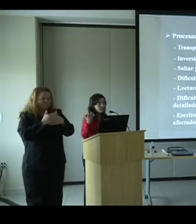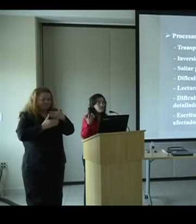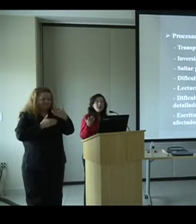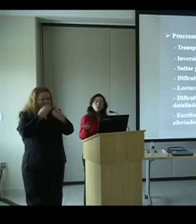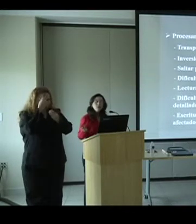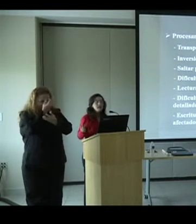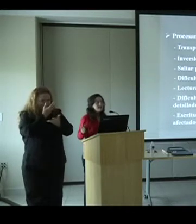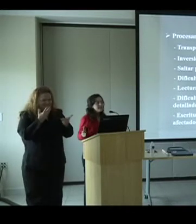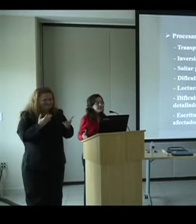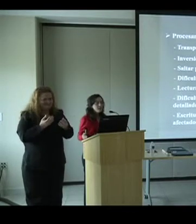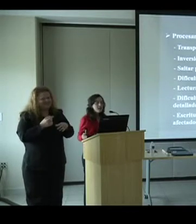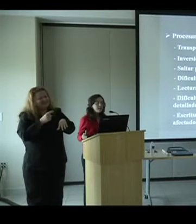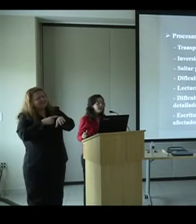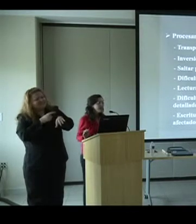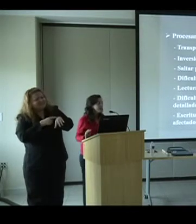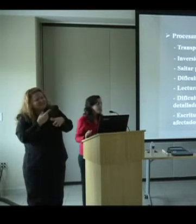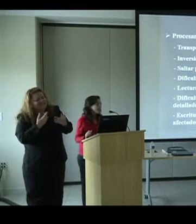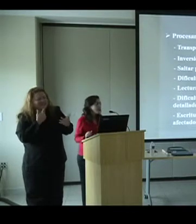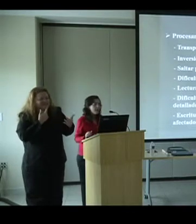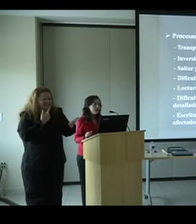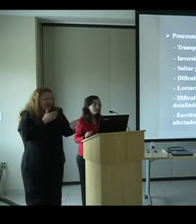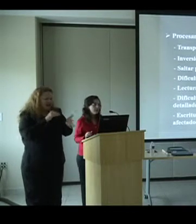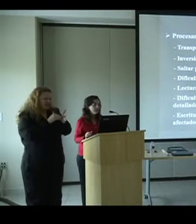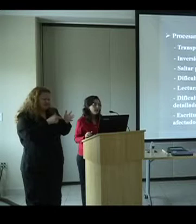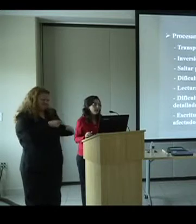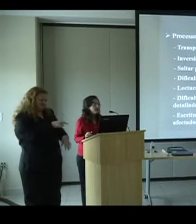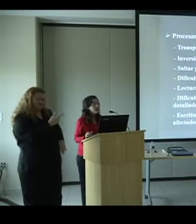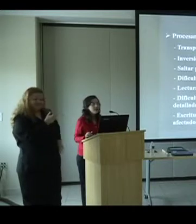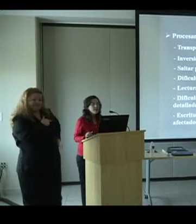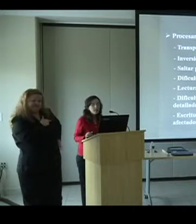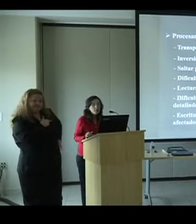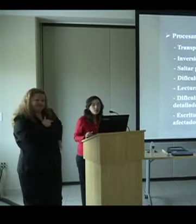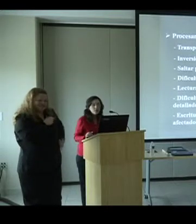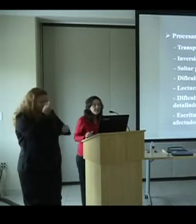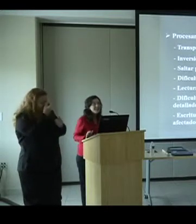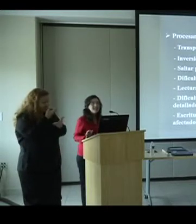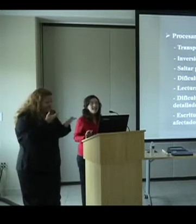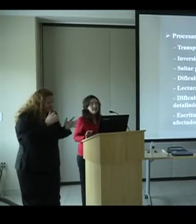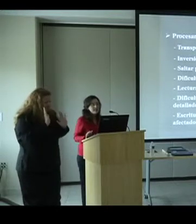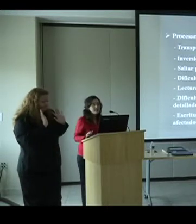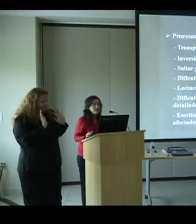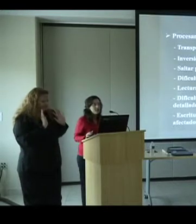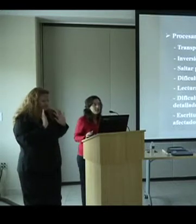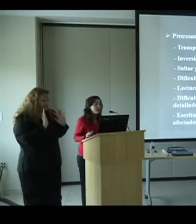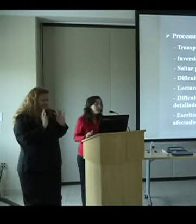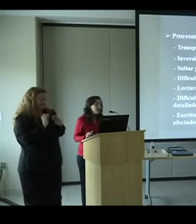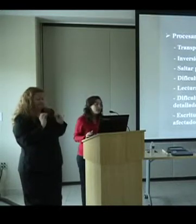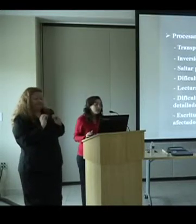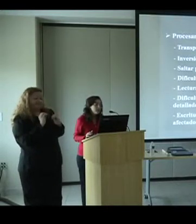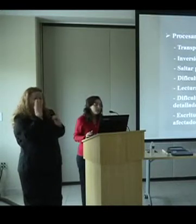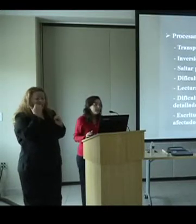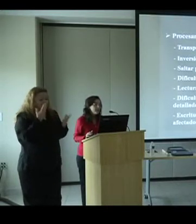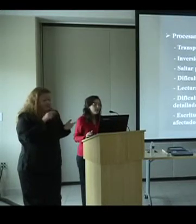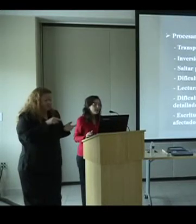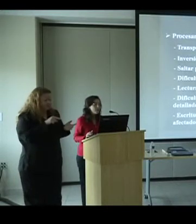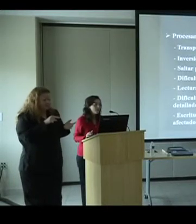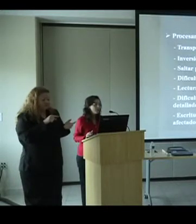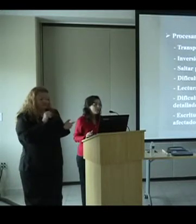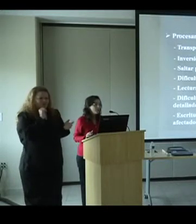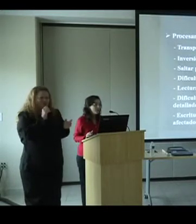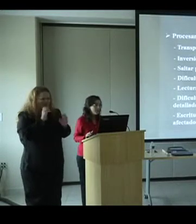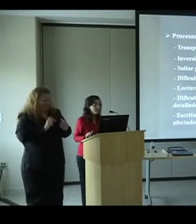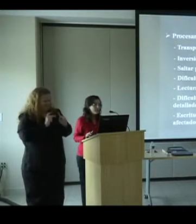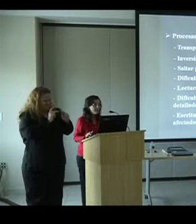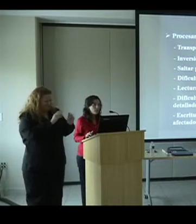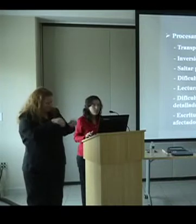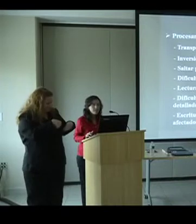información muchas veces tendemos a decir es que este es un niño vago Es que yo ya le di la oportunidad y ni así sí porque no se trata de darle la